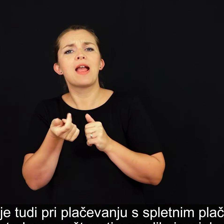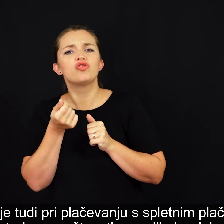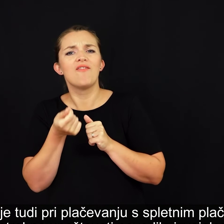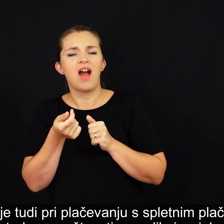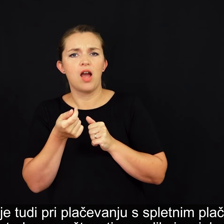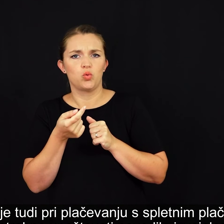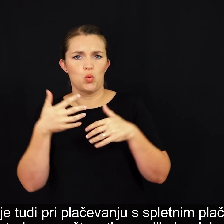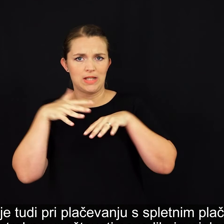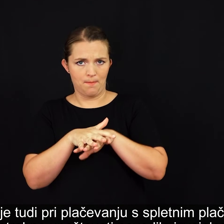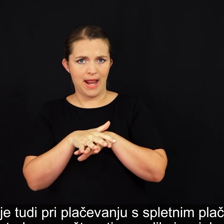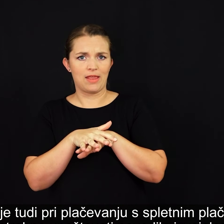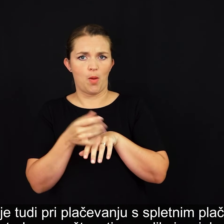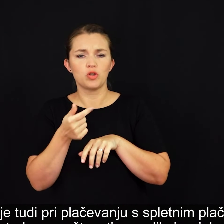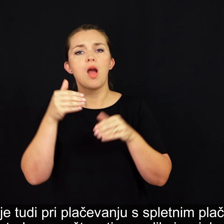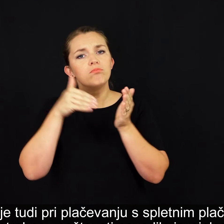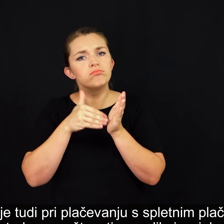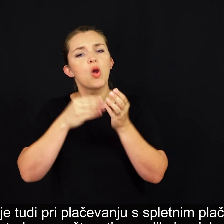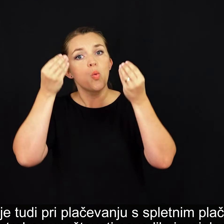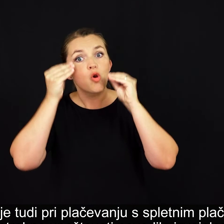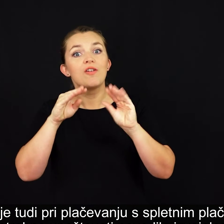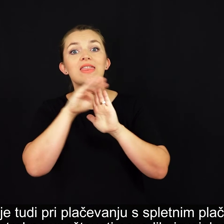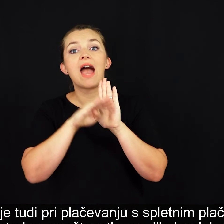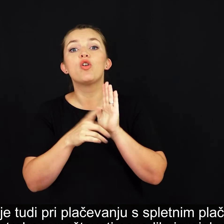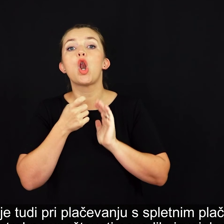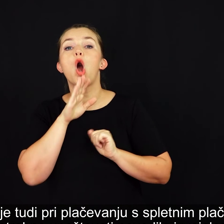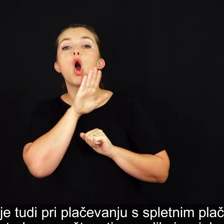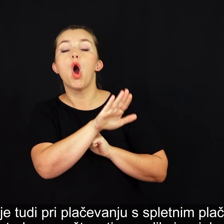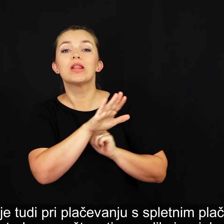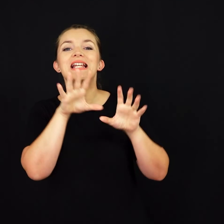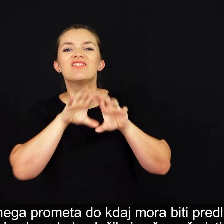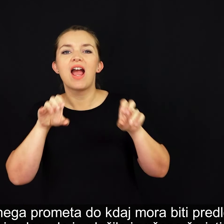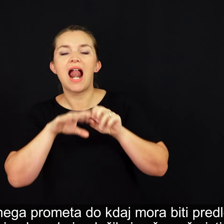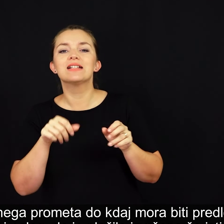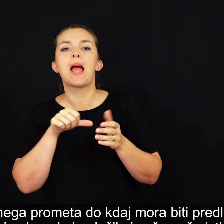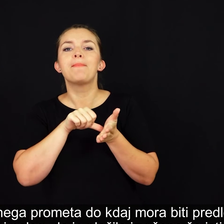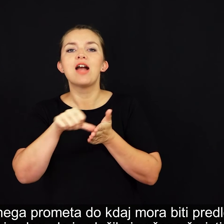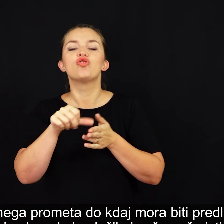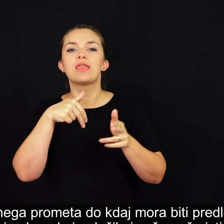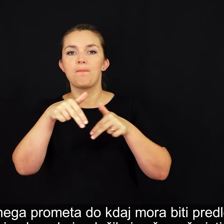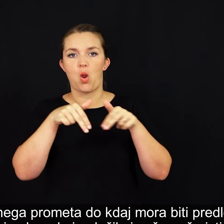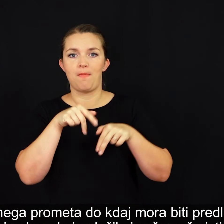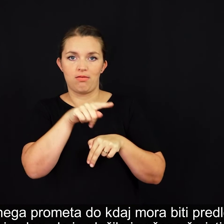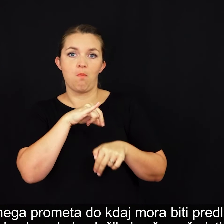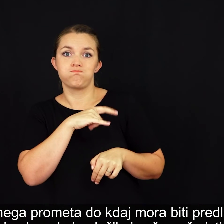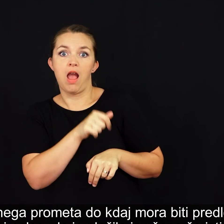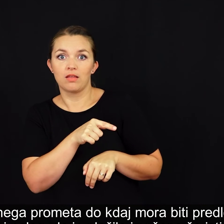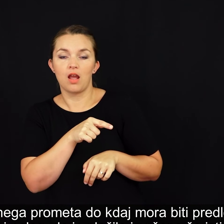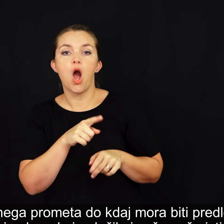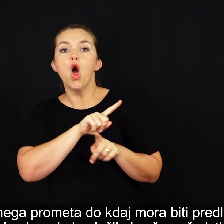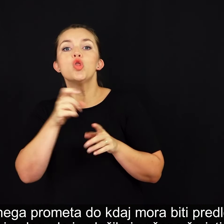spletnim plačilom potrebno upoštevati navodila izvajalca plačilnega prometa, do kdaj mora biti